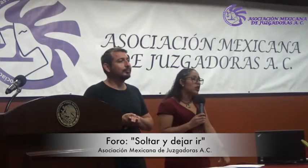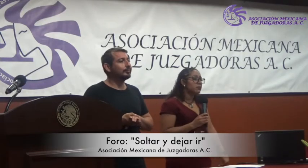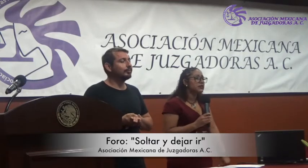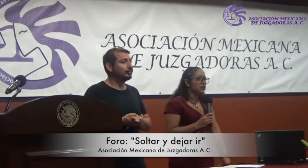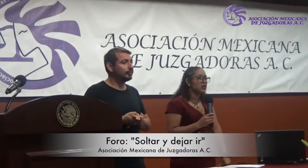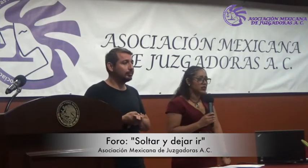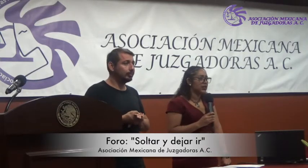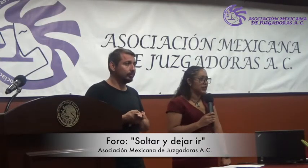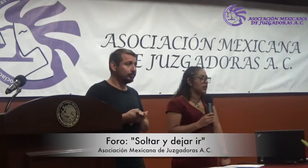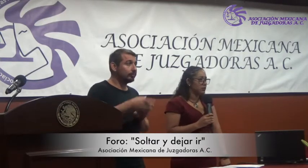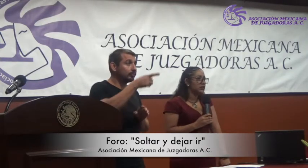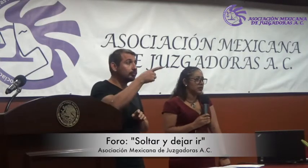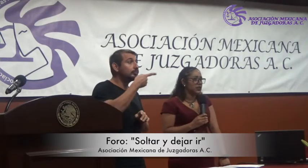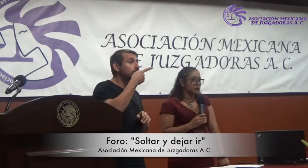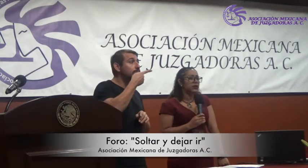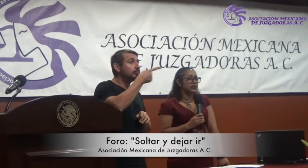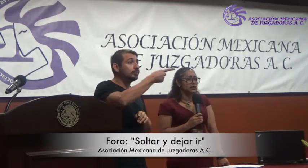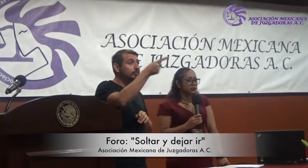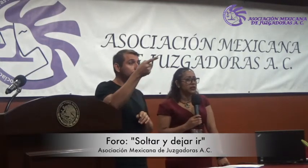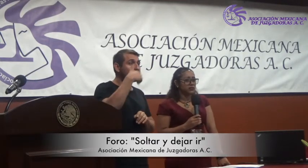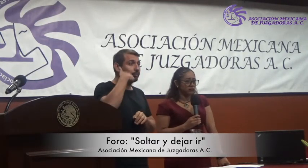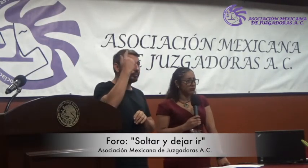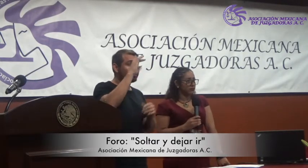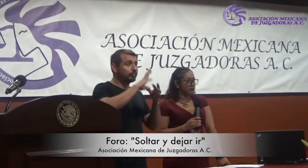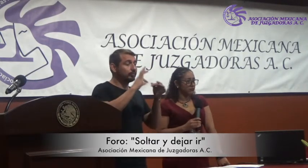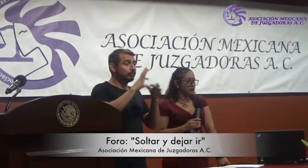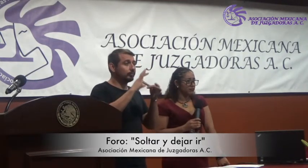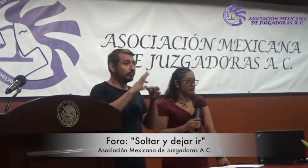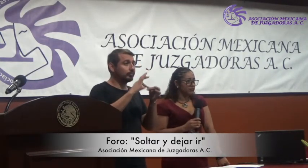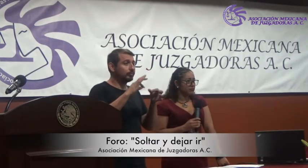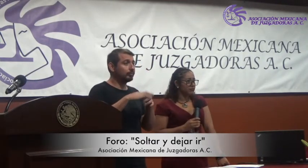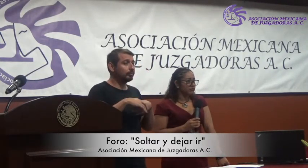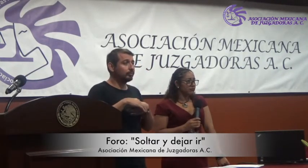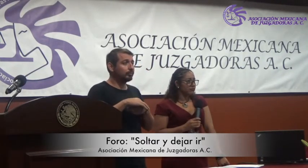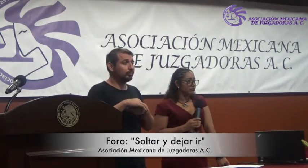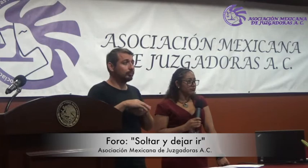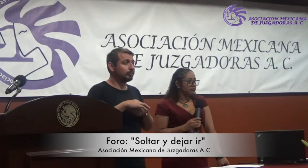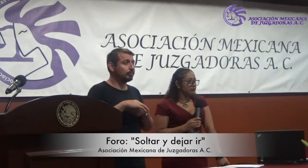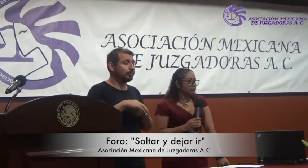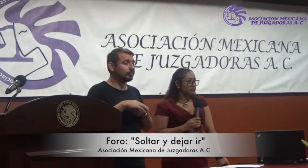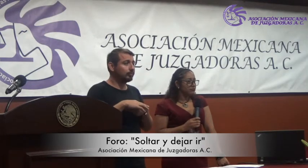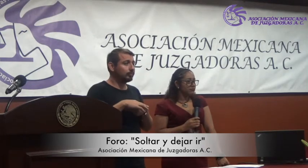O alguna persona oyente también, si quiere participar.